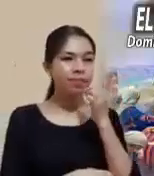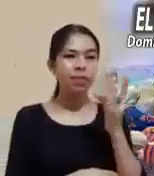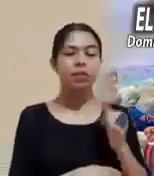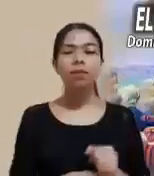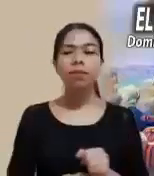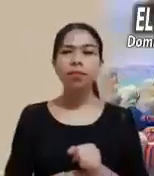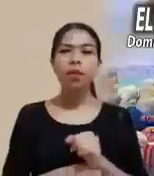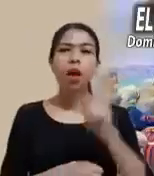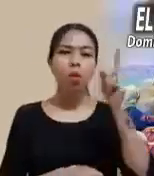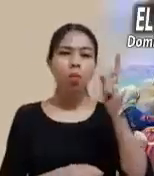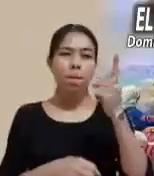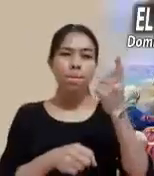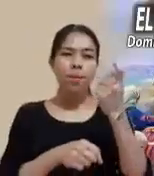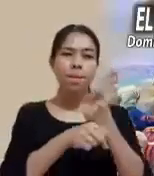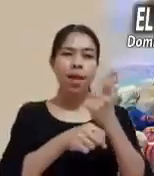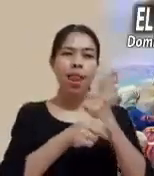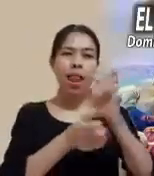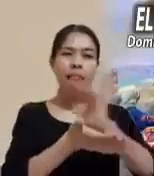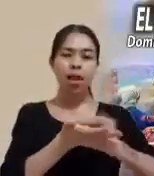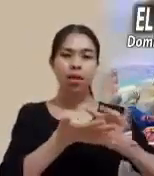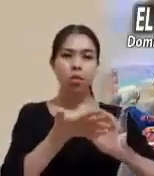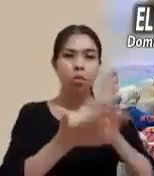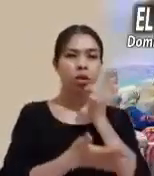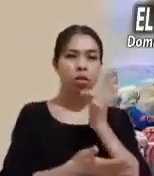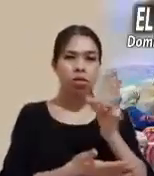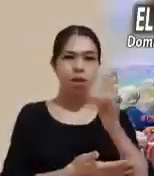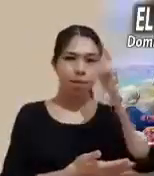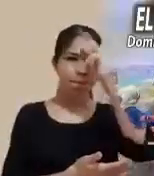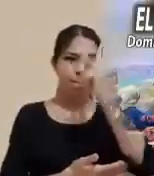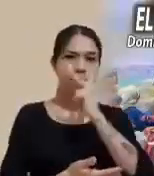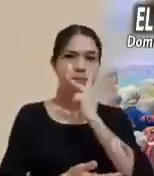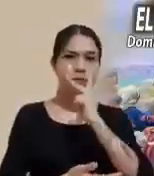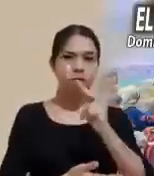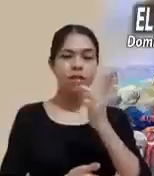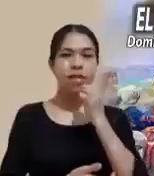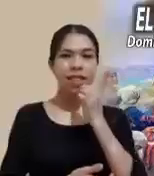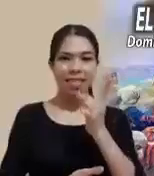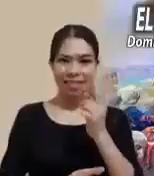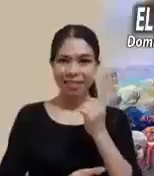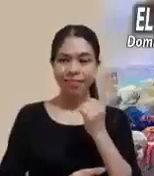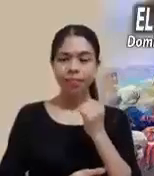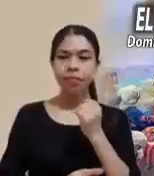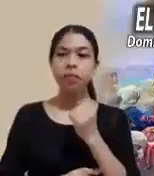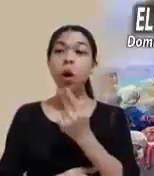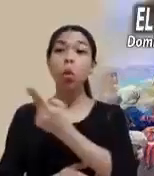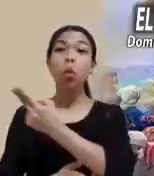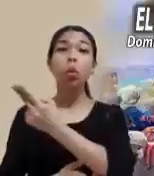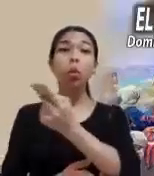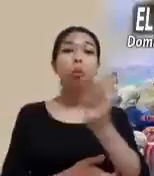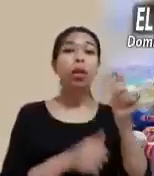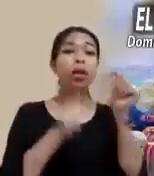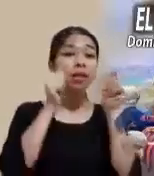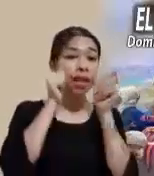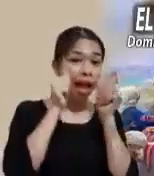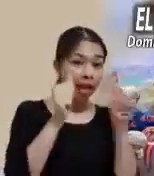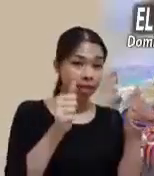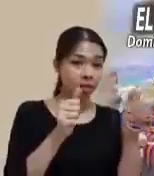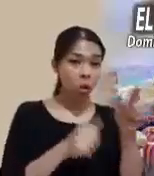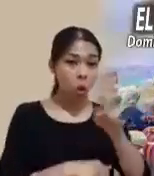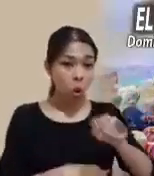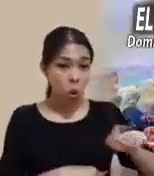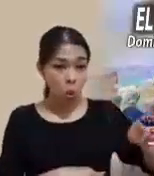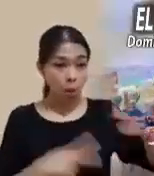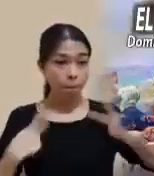primera lectura es muy claro al exponernos el mensaje del Señor. Escuchen esto los que buscan al pobre solo para